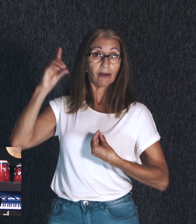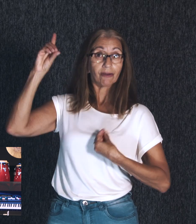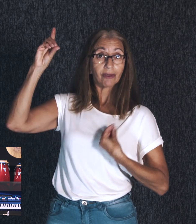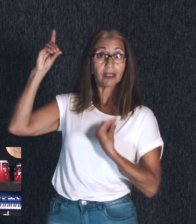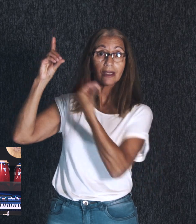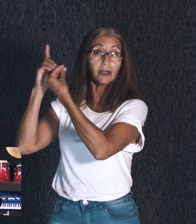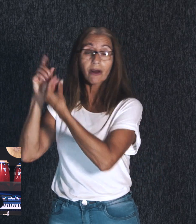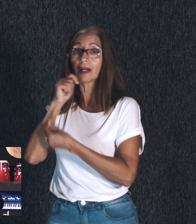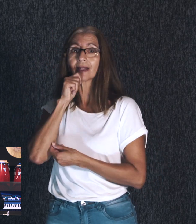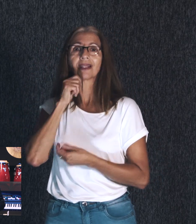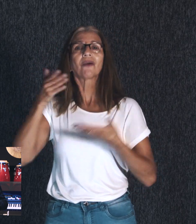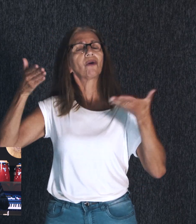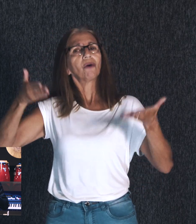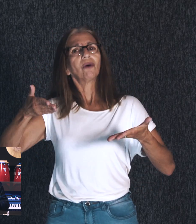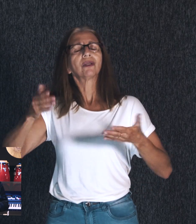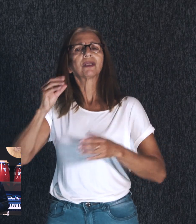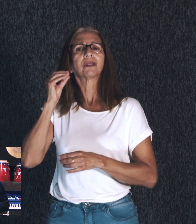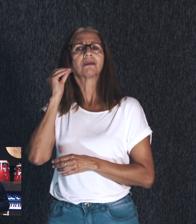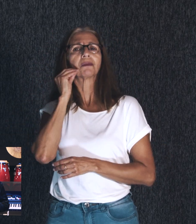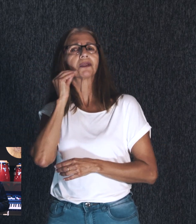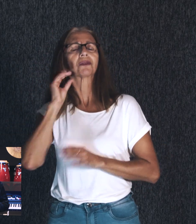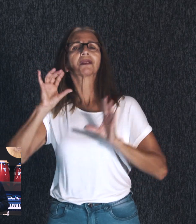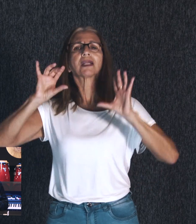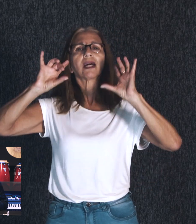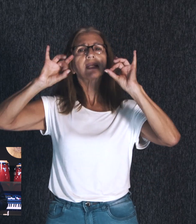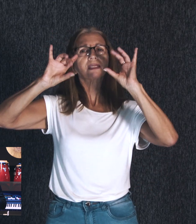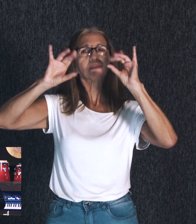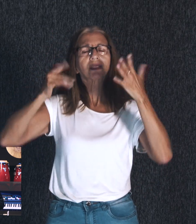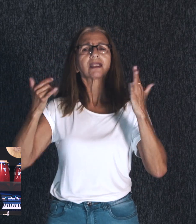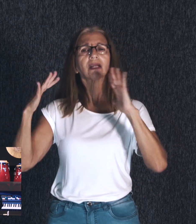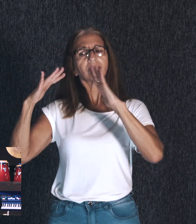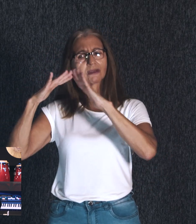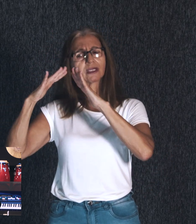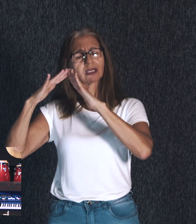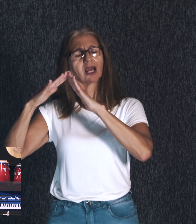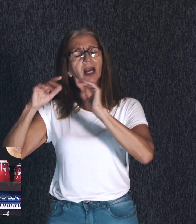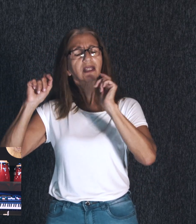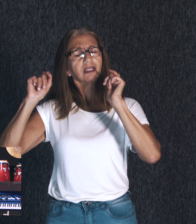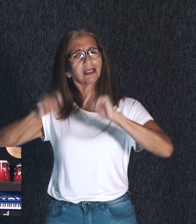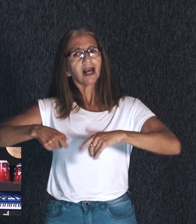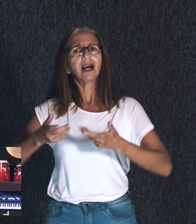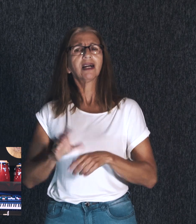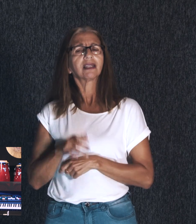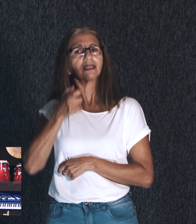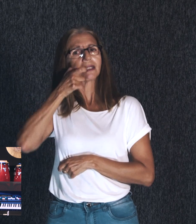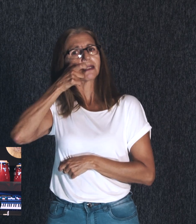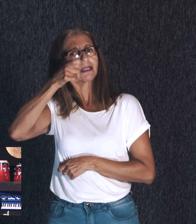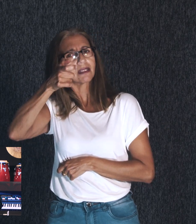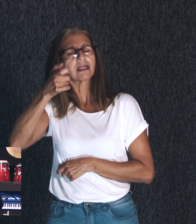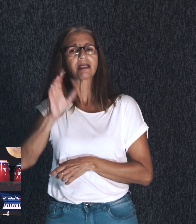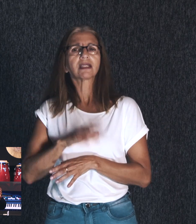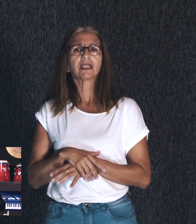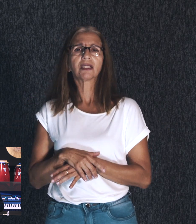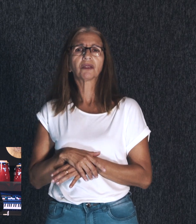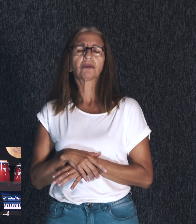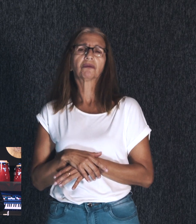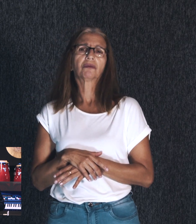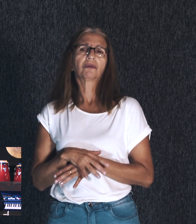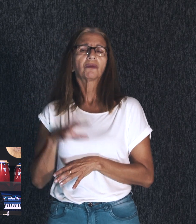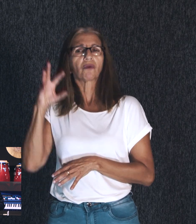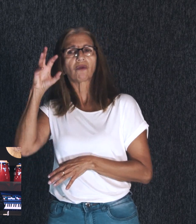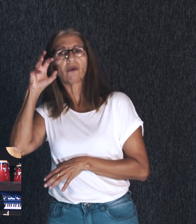na sua casa, onde você estiver, assistindo essa mensagem, no seu quarto, ou na